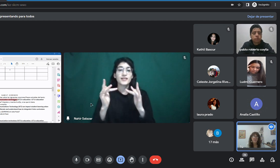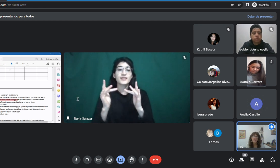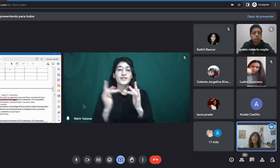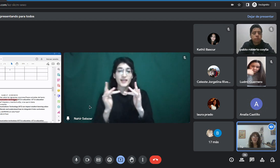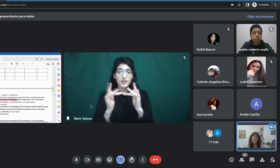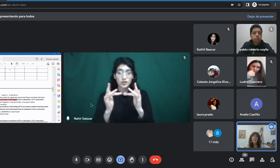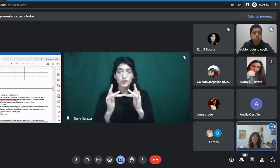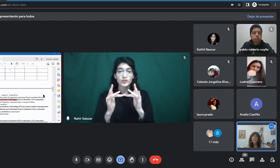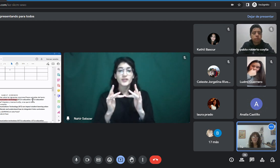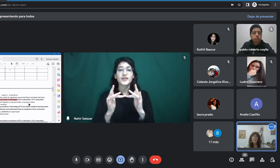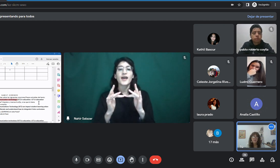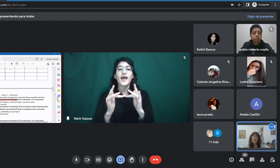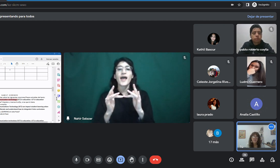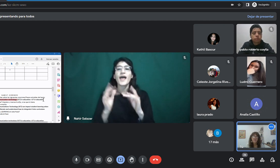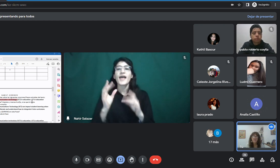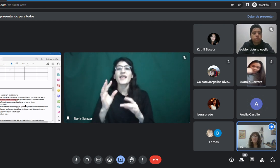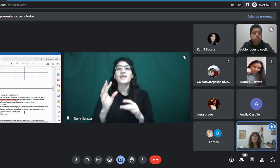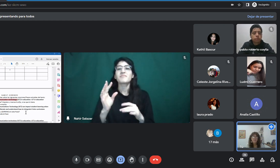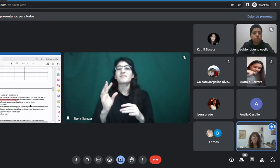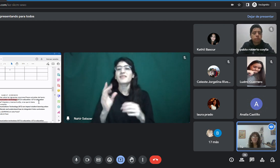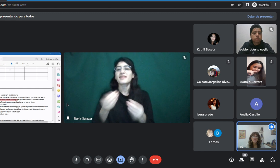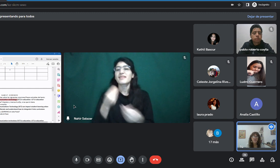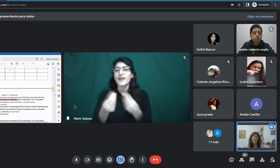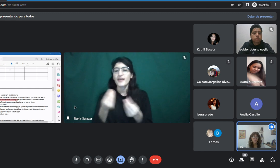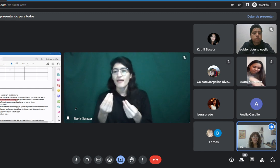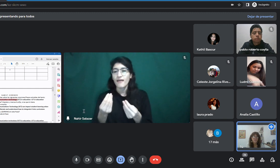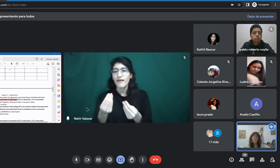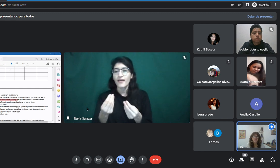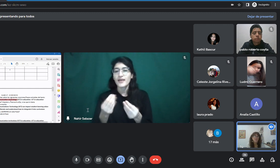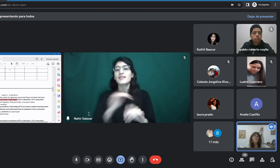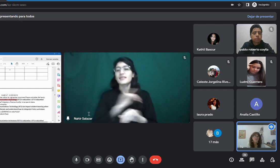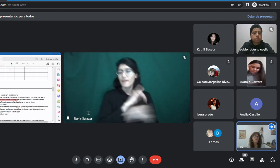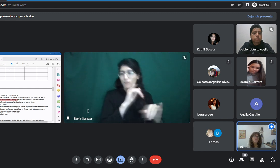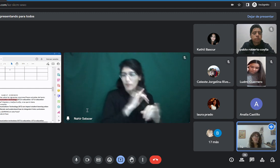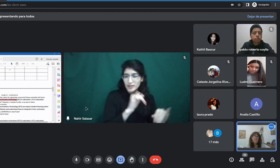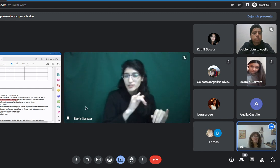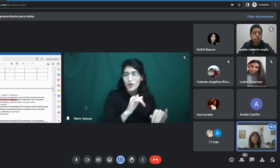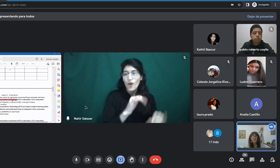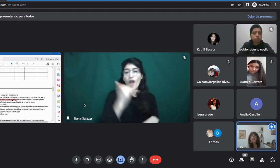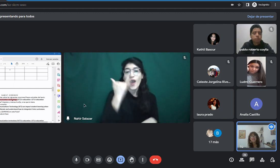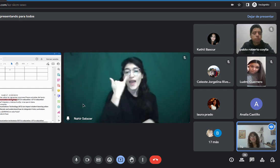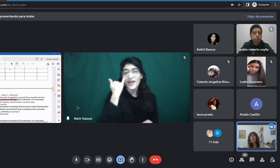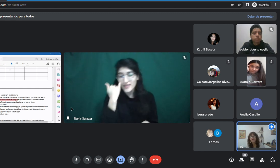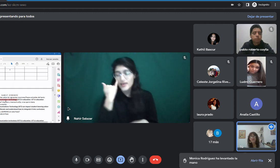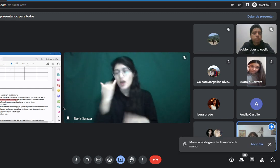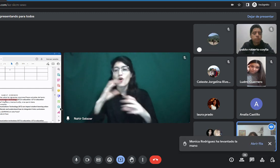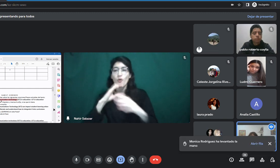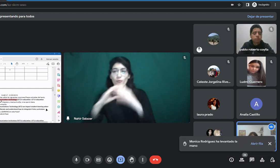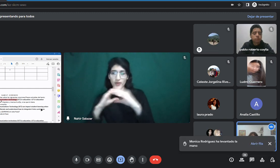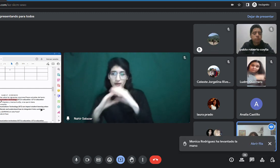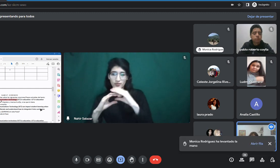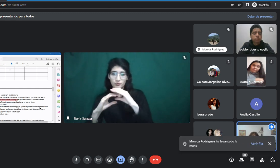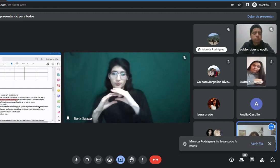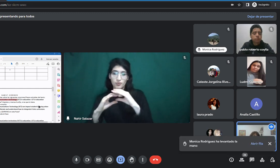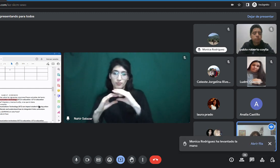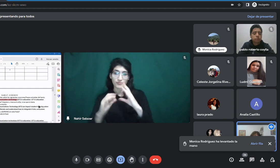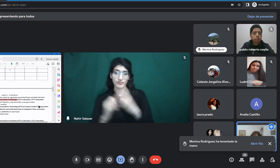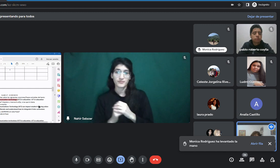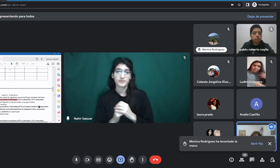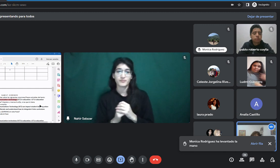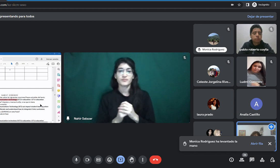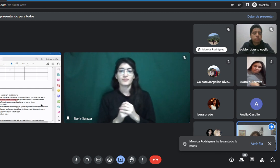qué? De la información y la comunicación. No decimos, si dijeran tecnología de la comunicación y la